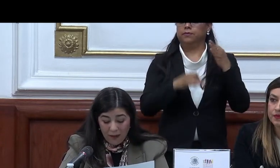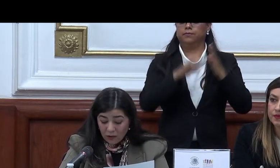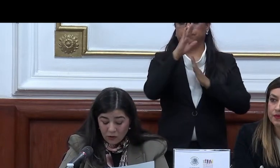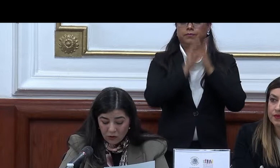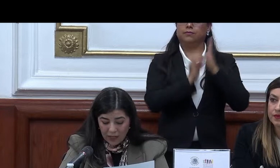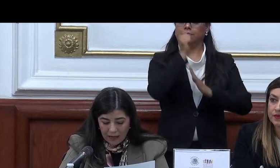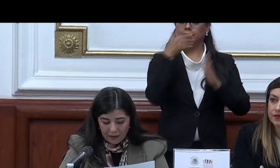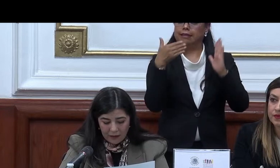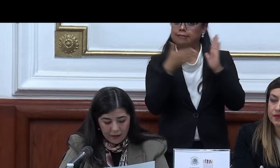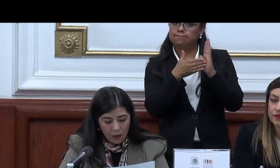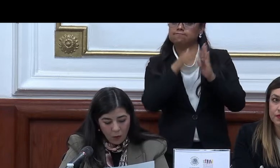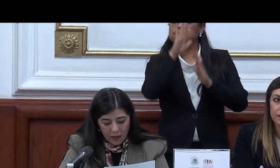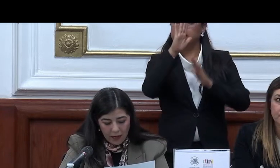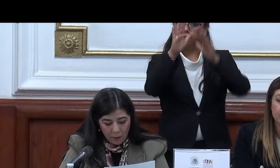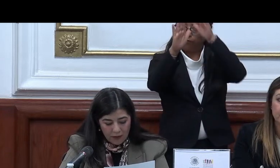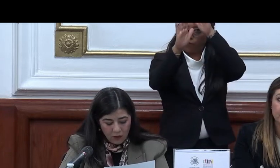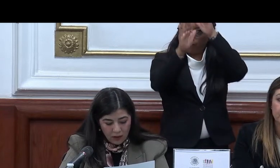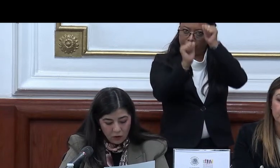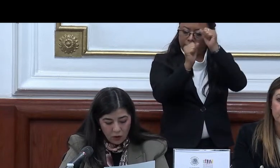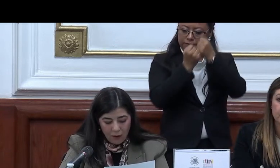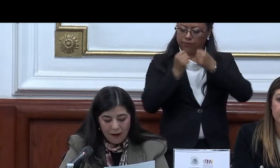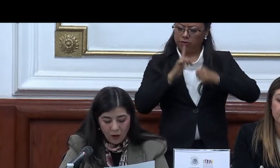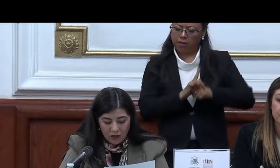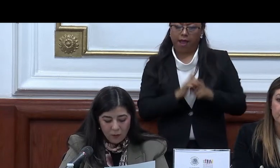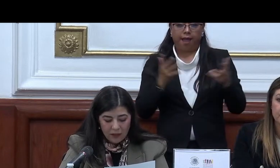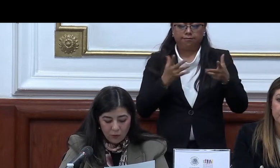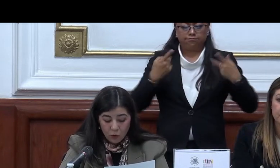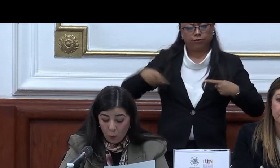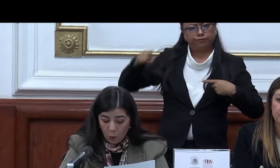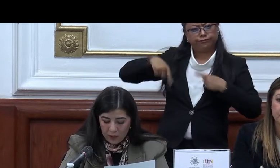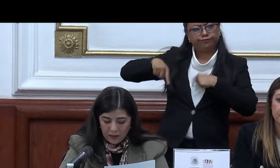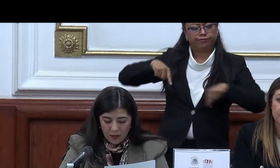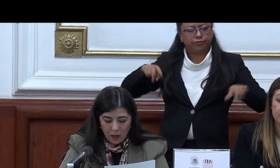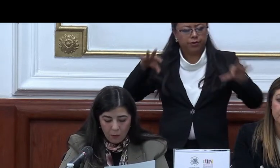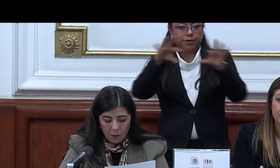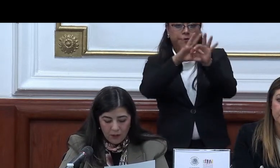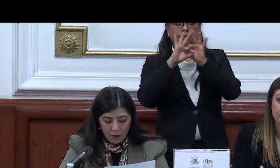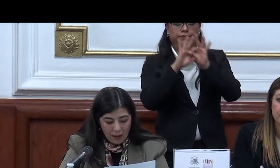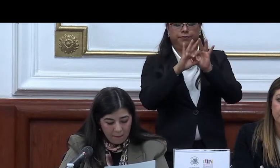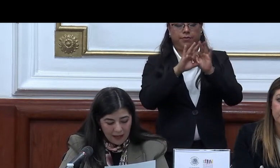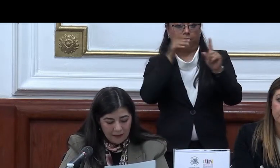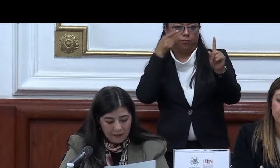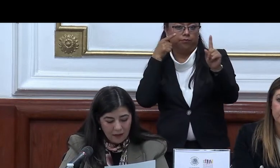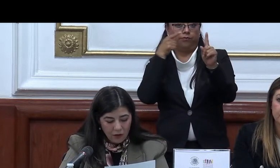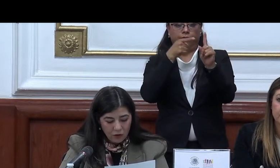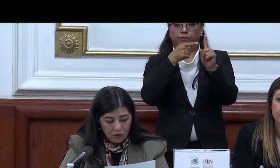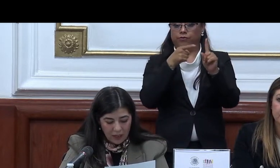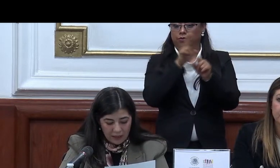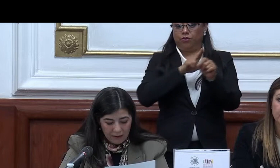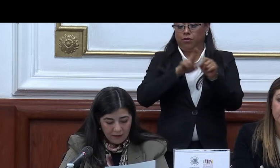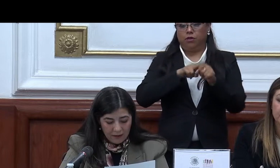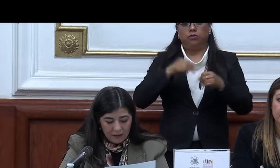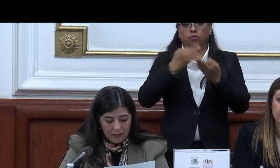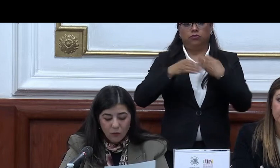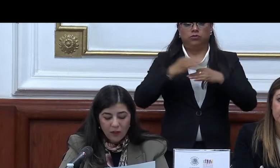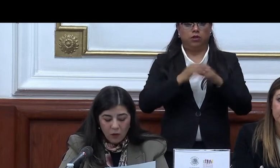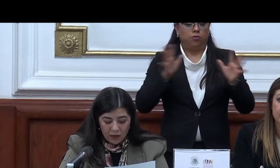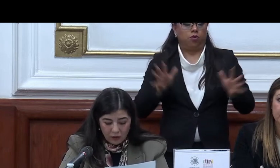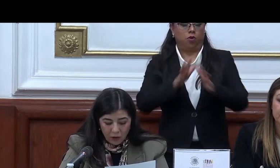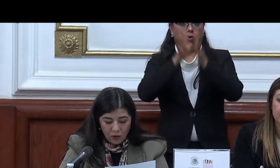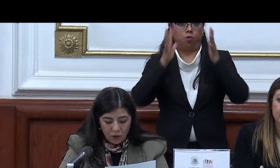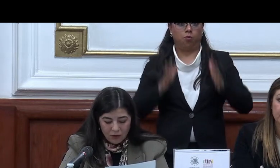como un pacto social que une a la población en torno a valores y objetivos comunes, promoviendo la paz y el desarrollo sostenible. Es